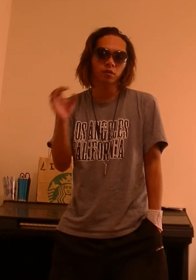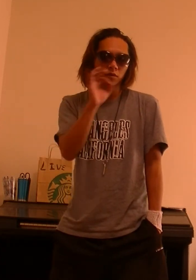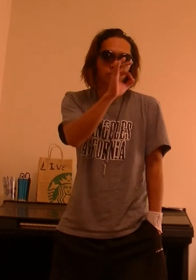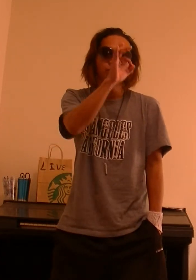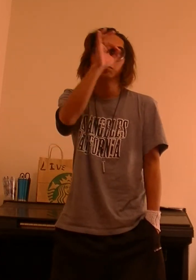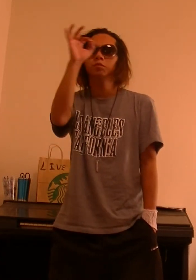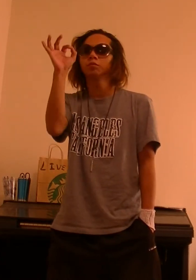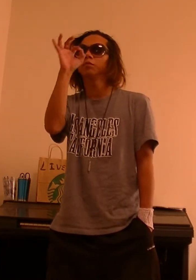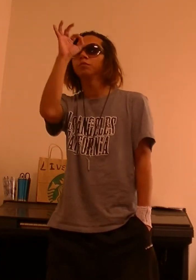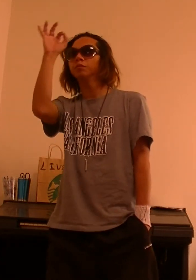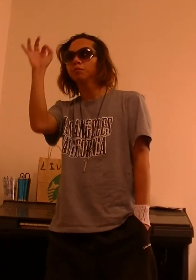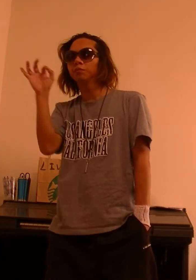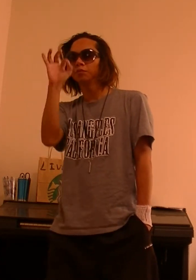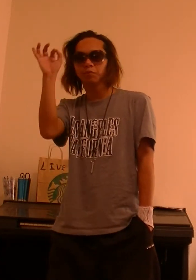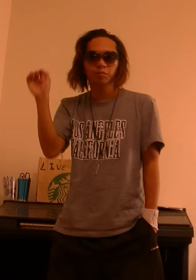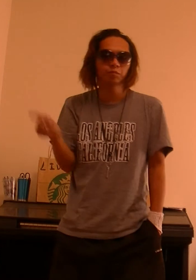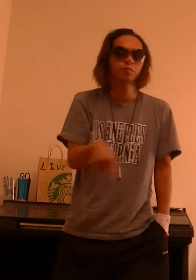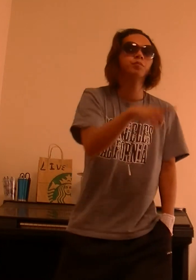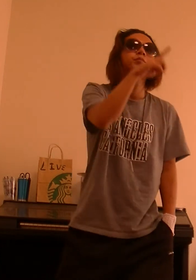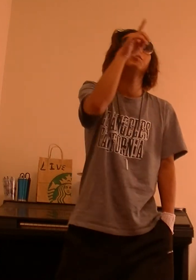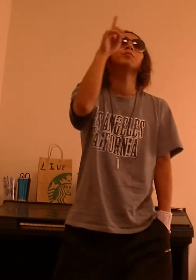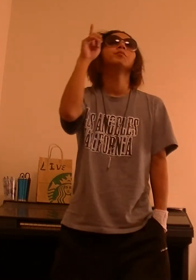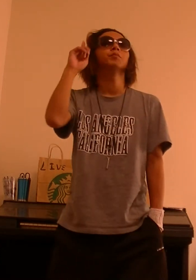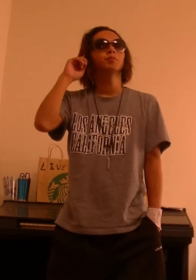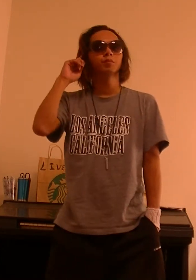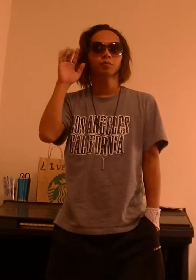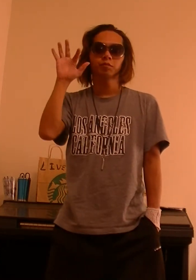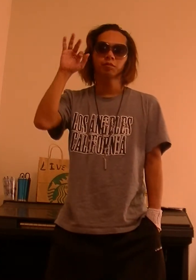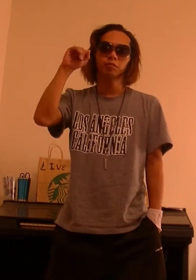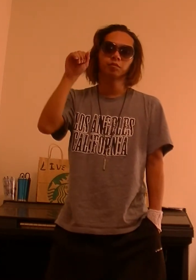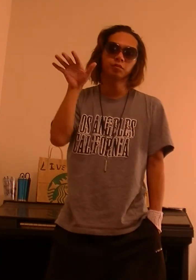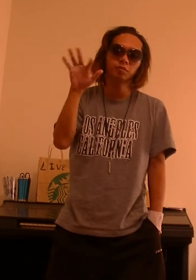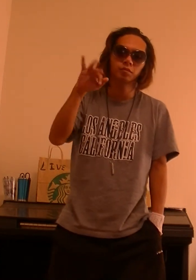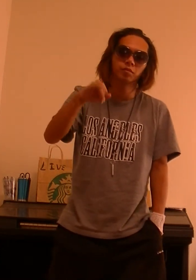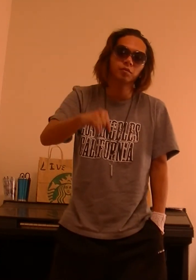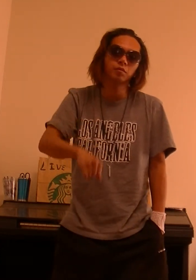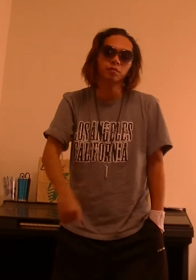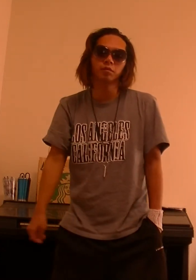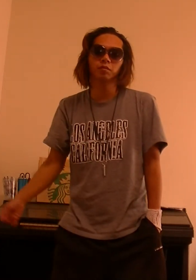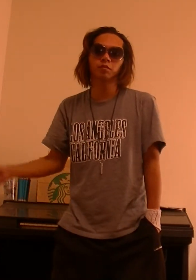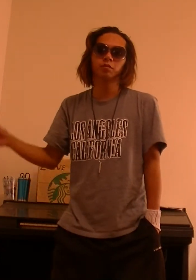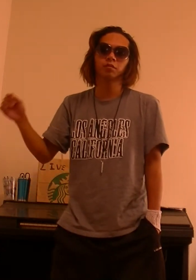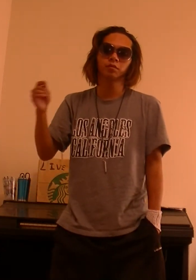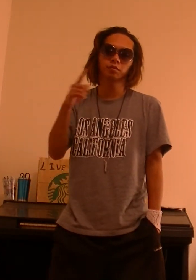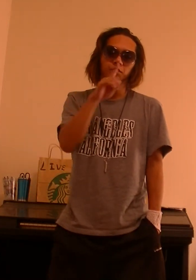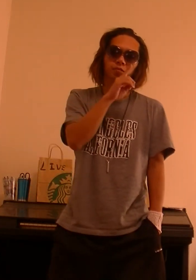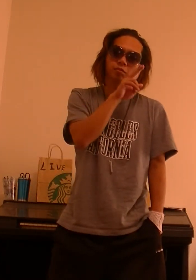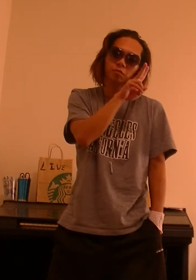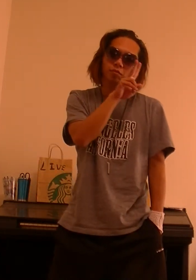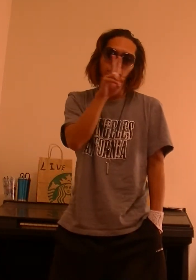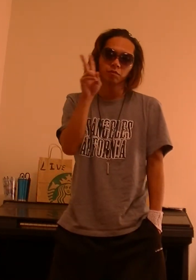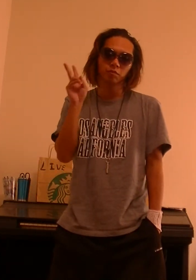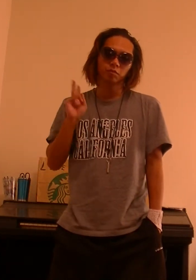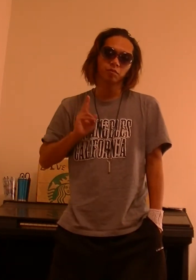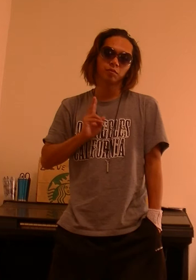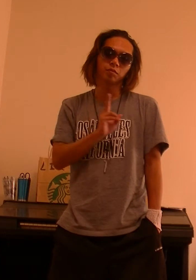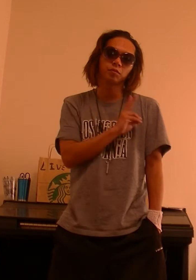行こう、いつかいつの日か見つかるはず、